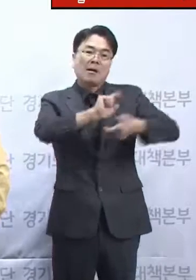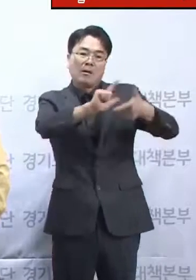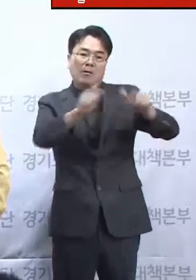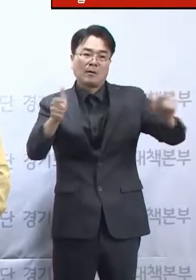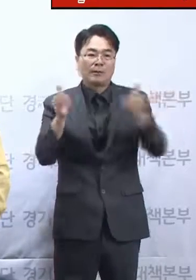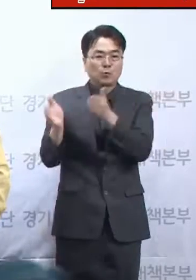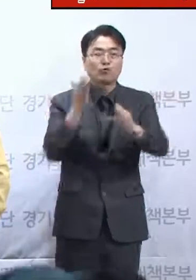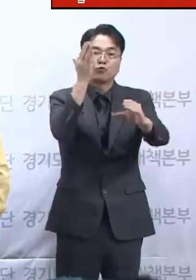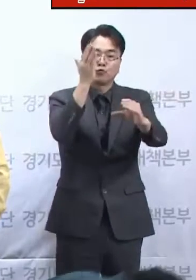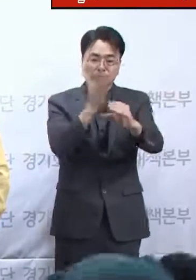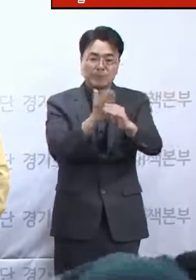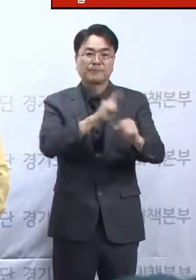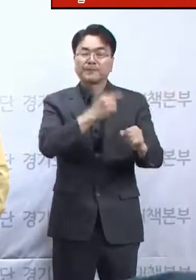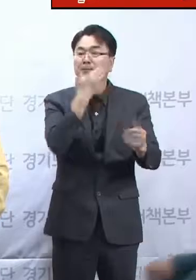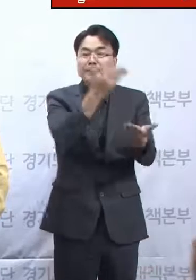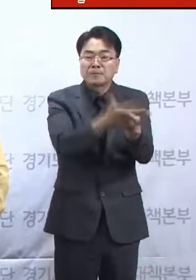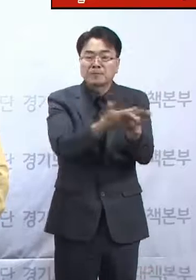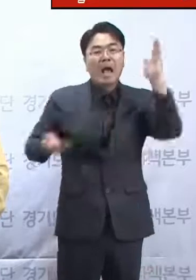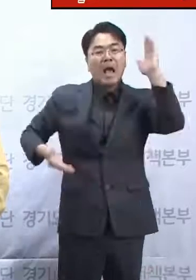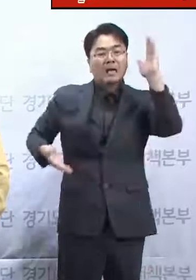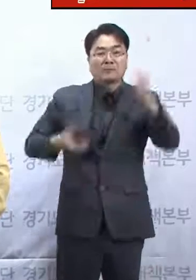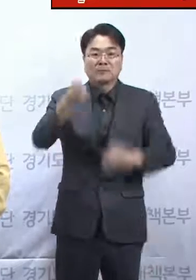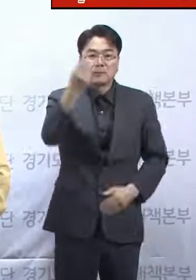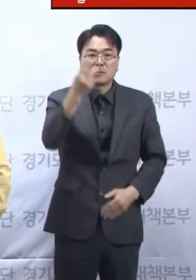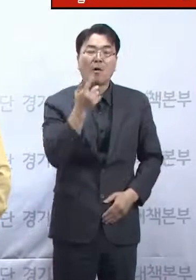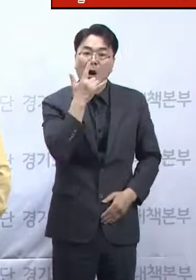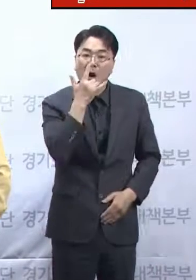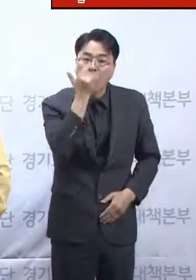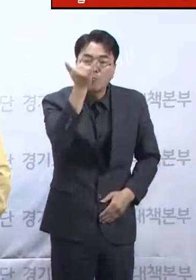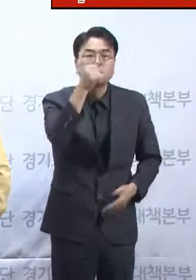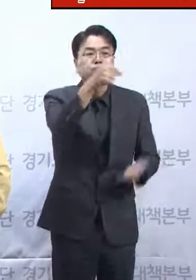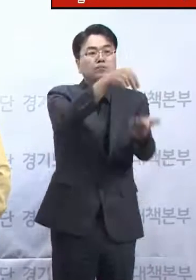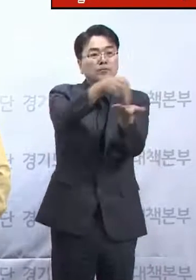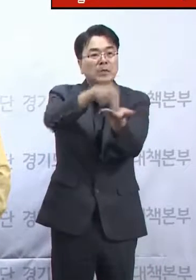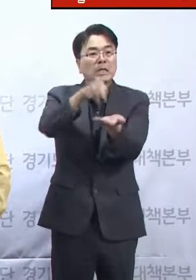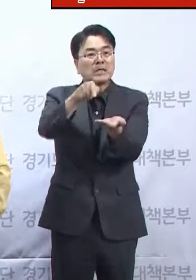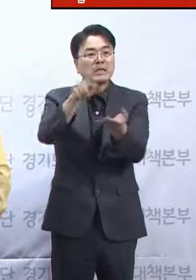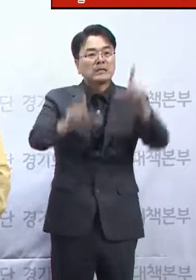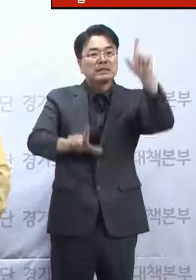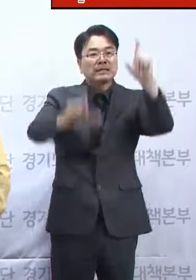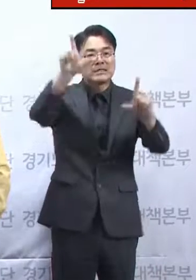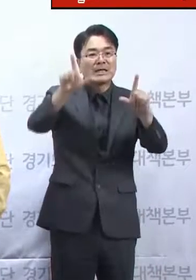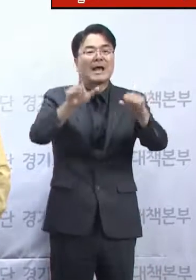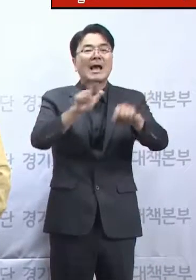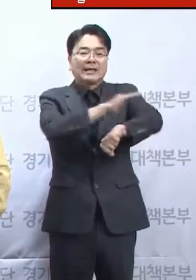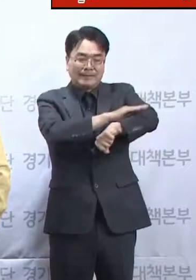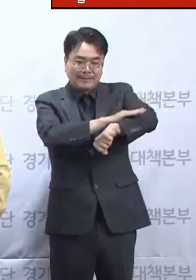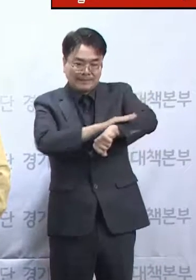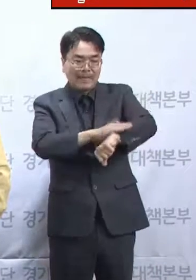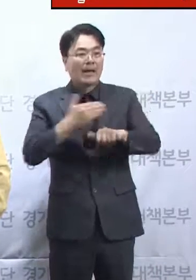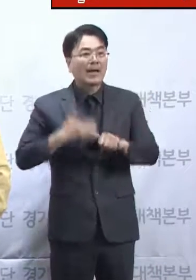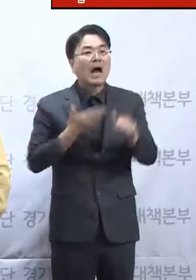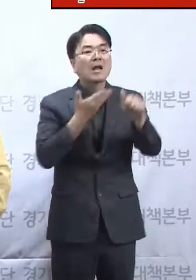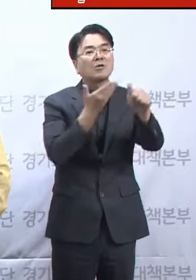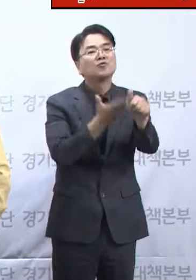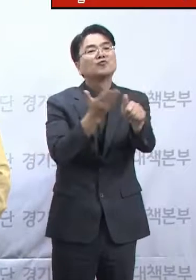있습니다만 가장 중요한 것은 학생과 학부모들에게 이런 상황을 제때에 연락하기